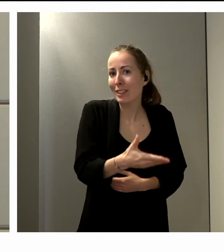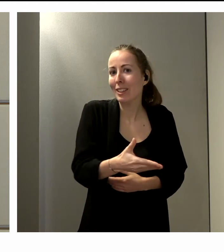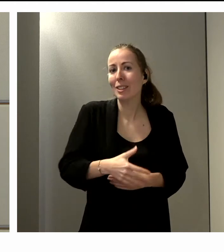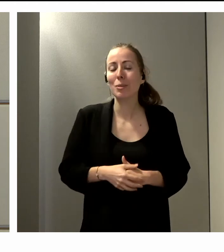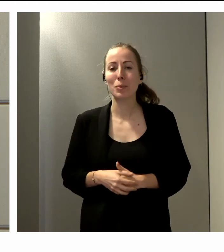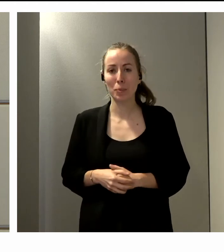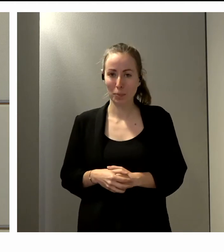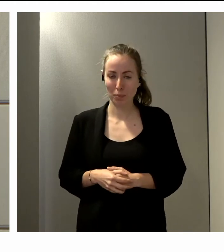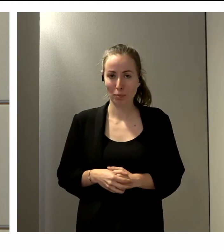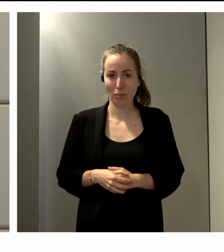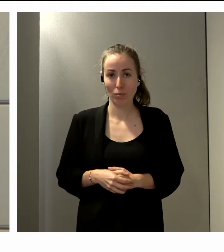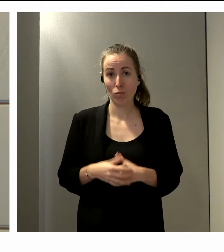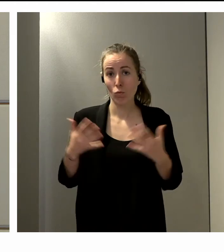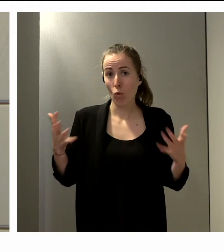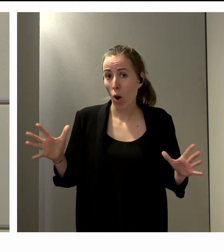Voilà, donc